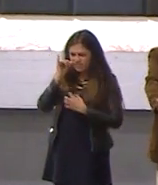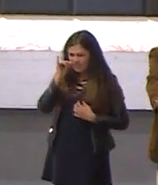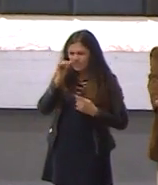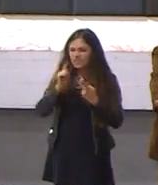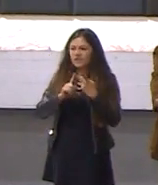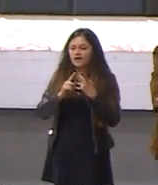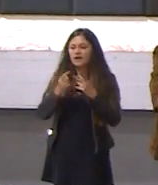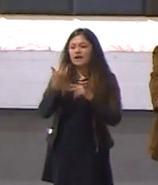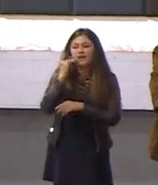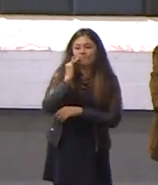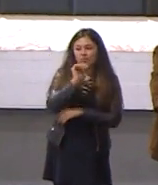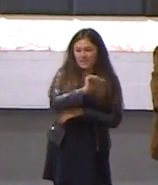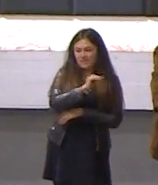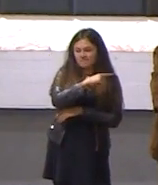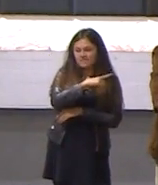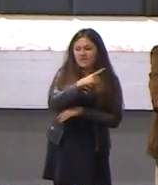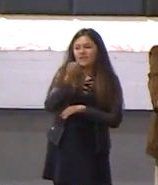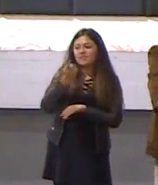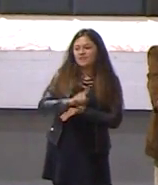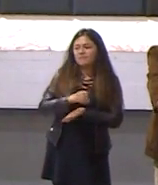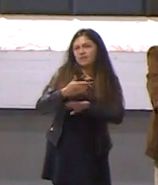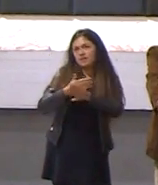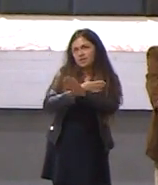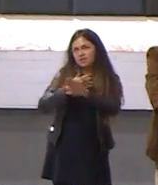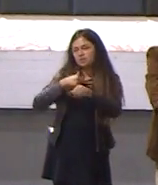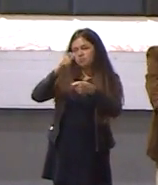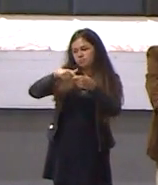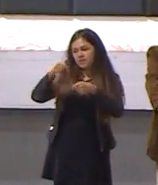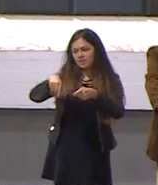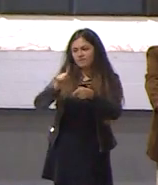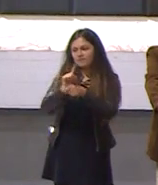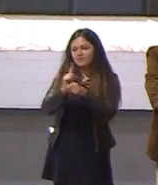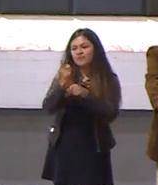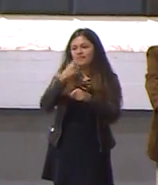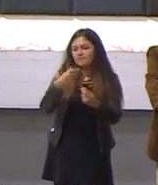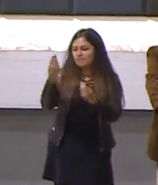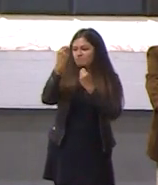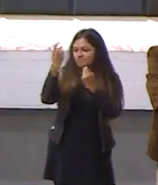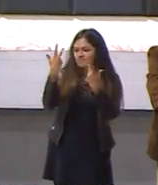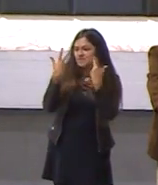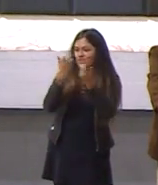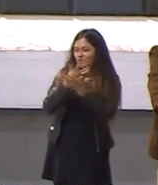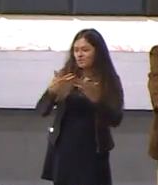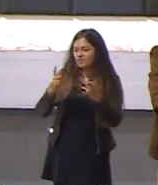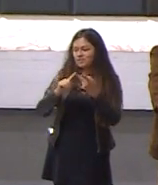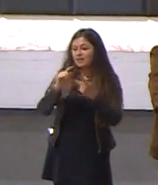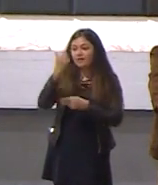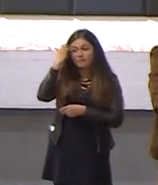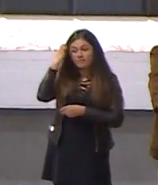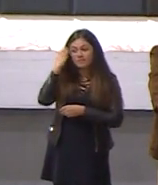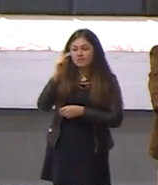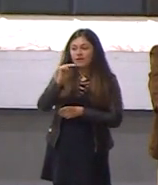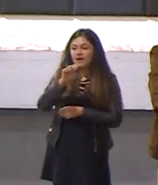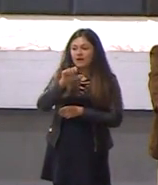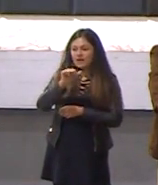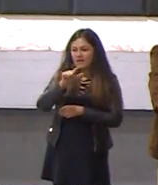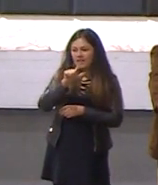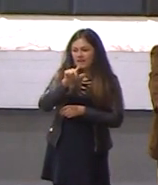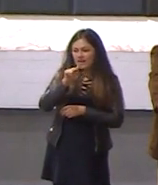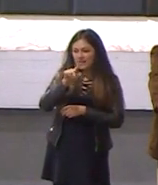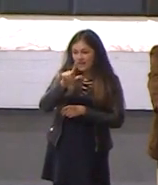también fue maestra de quienes estuvimos en esa época acá la profe nelly fue